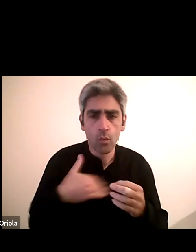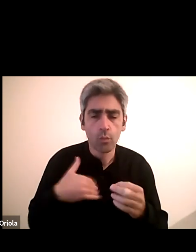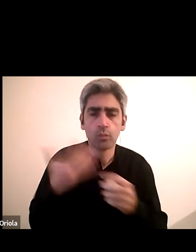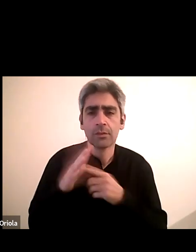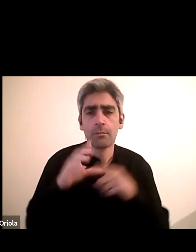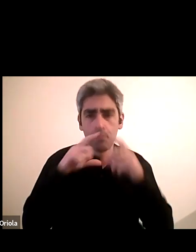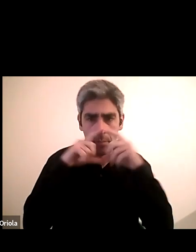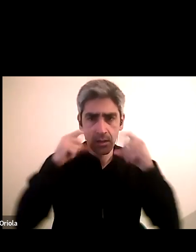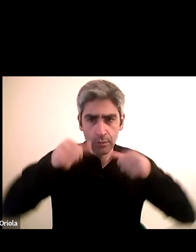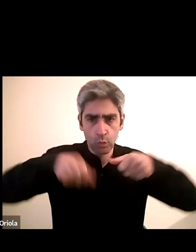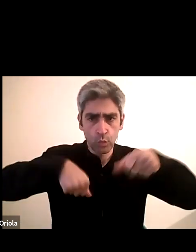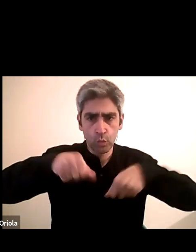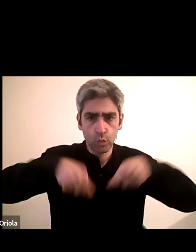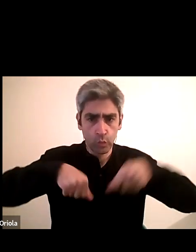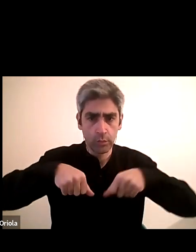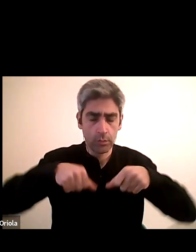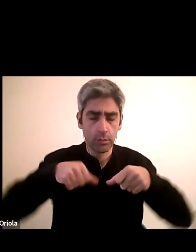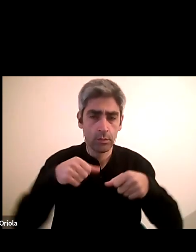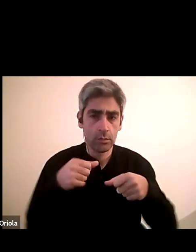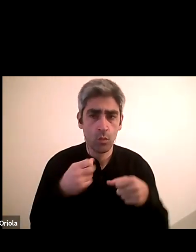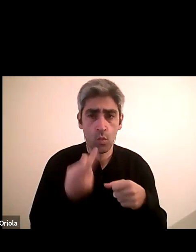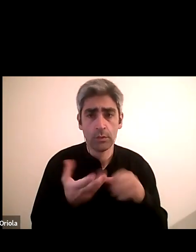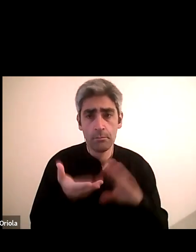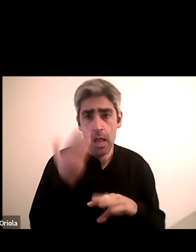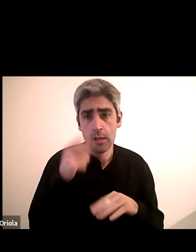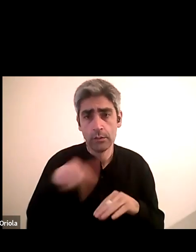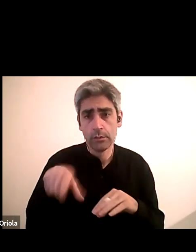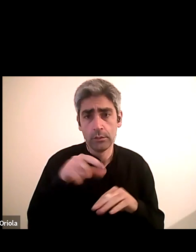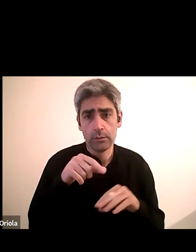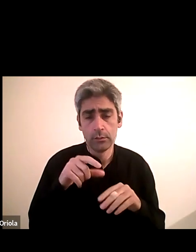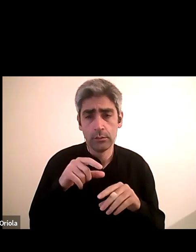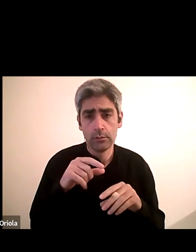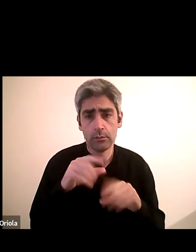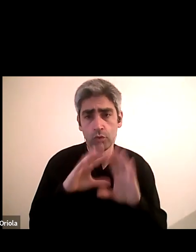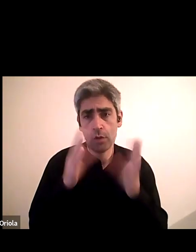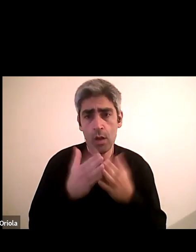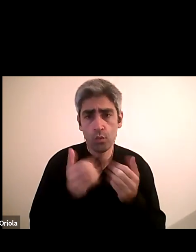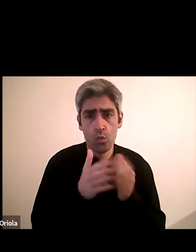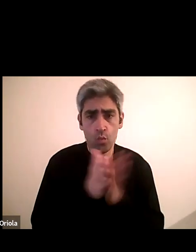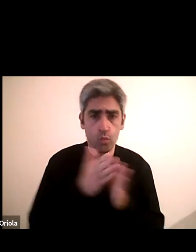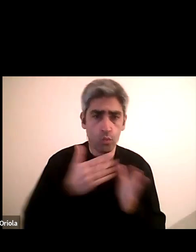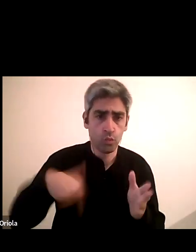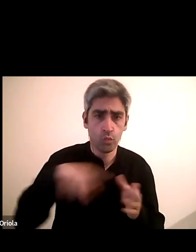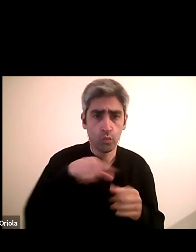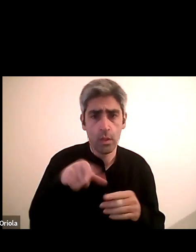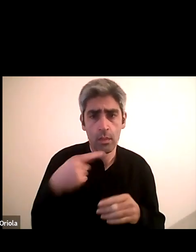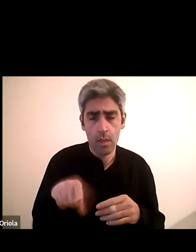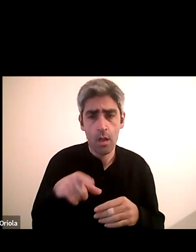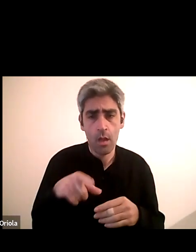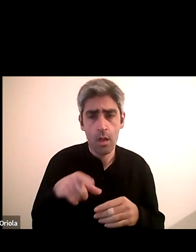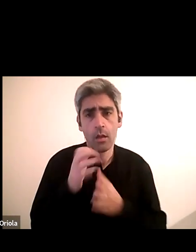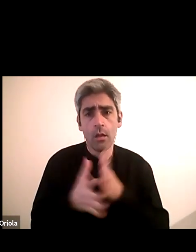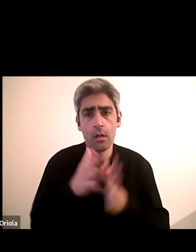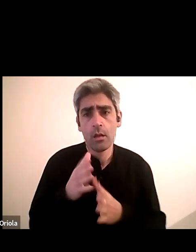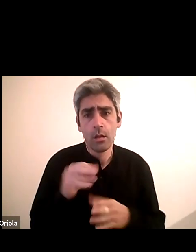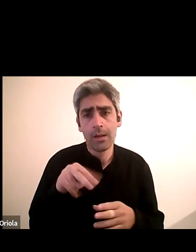máscaras cirúrgicas, que são as mais utilizadas em geral por todos nós, são feitas com